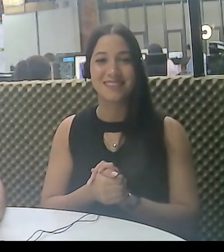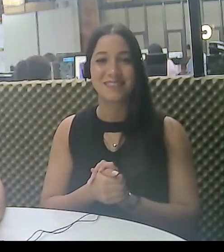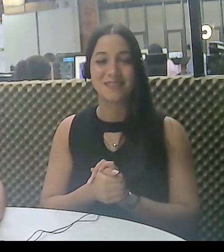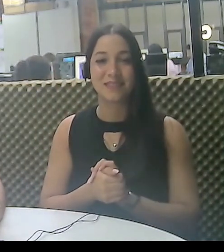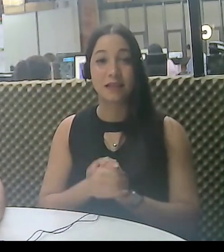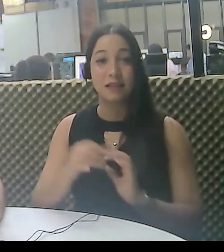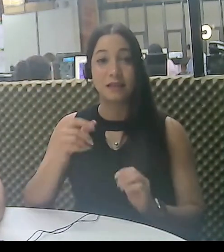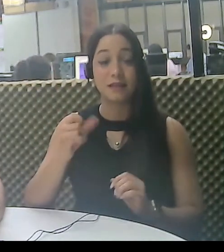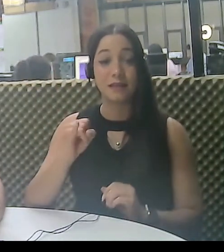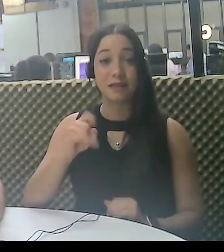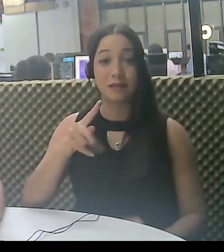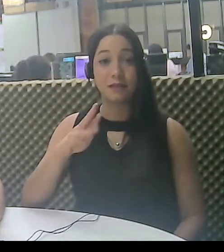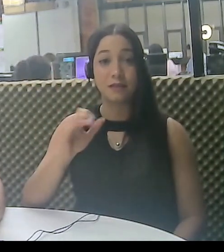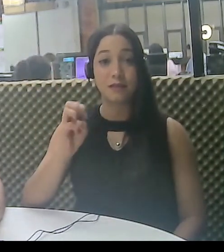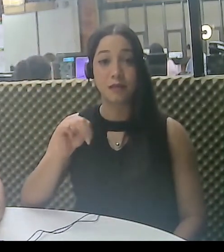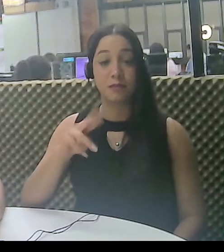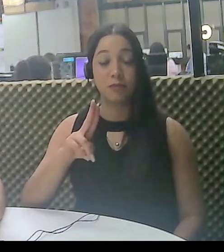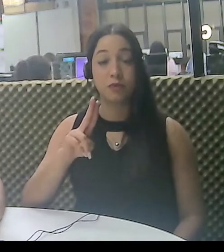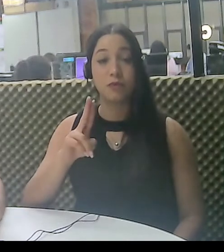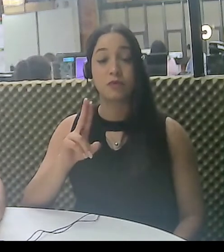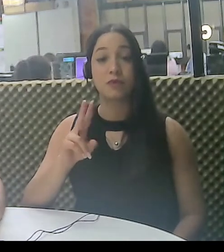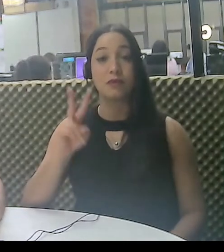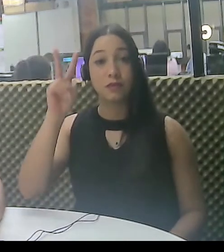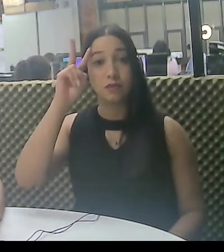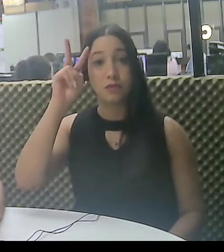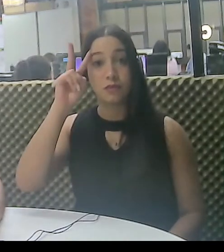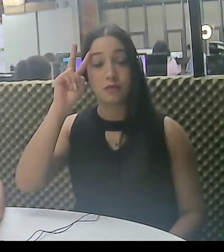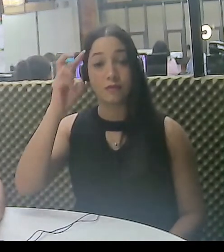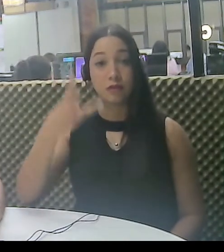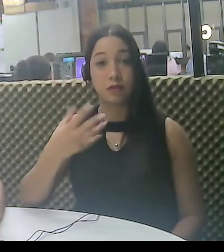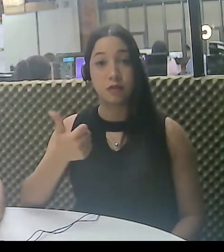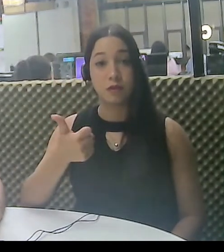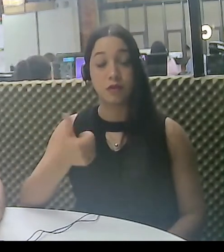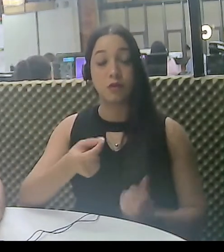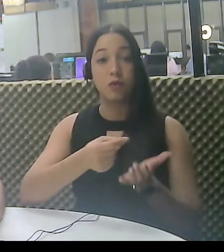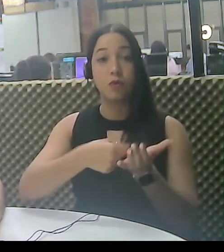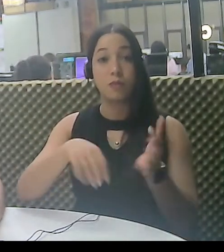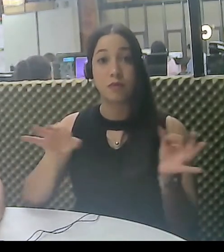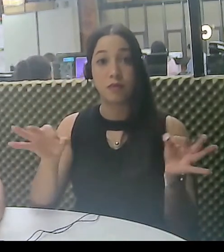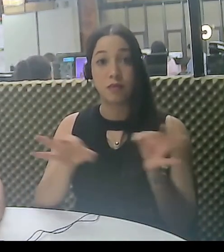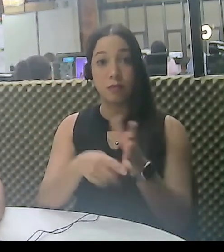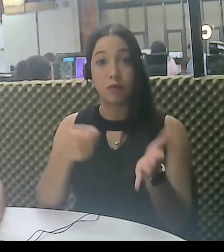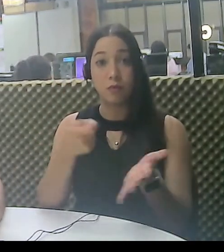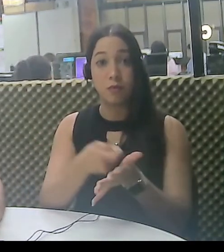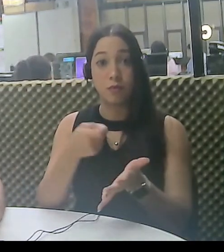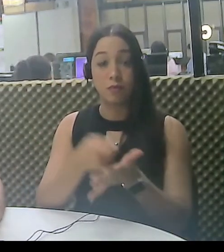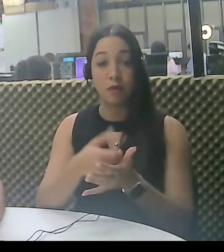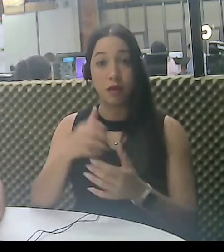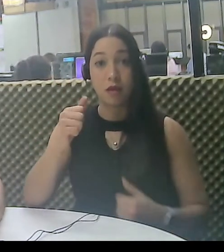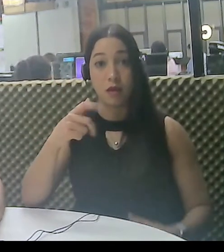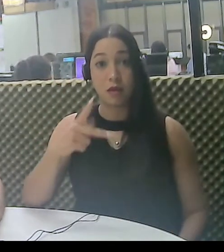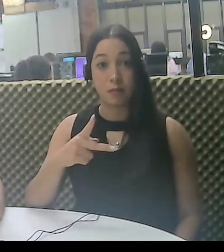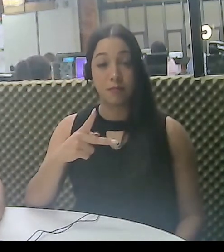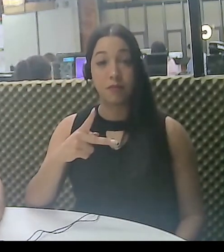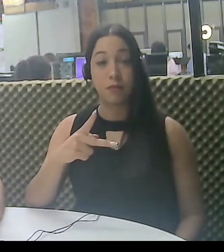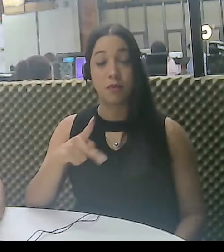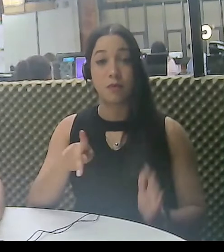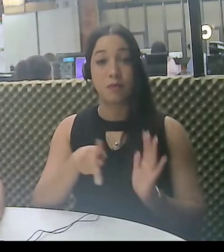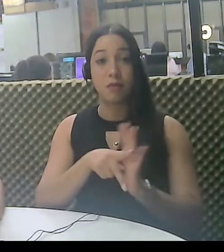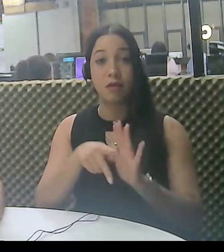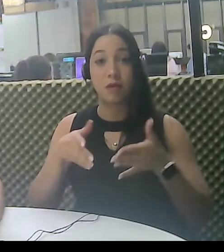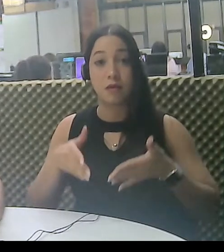O IPREMO encerra na próxima segunda-feira, dia 31 de outubro, o recadastramento anual obrigatório de seus aposentados e